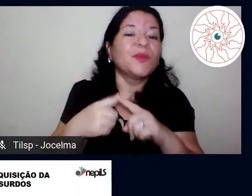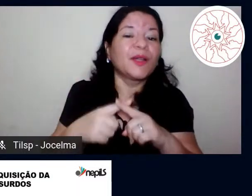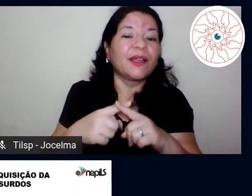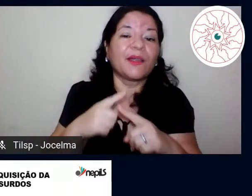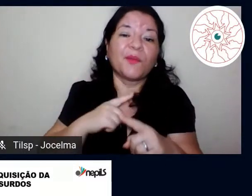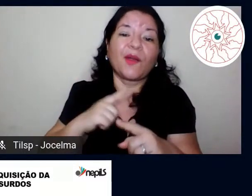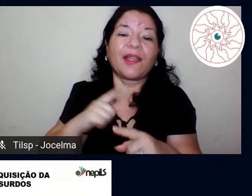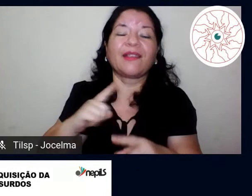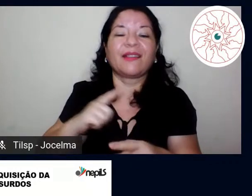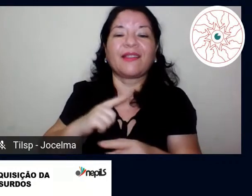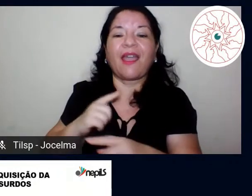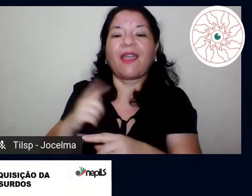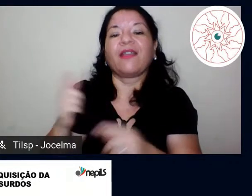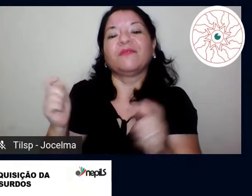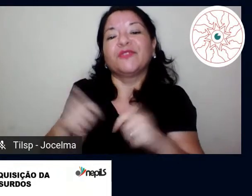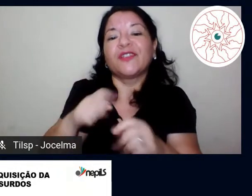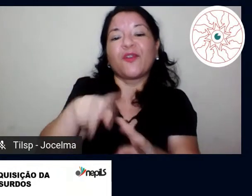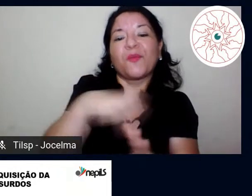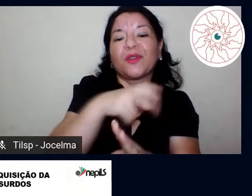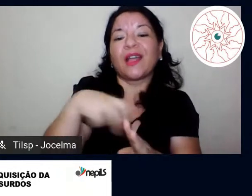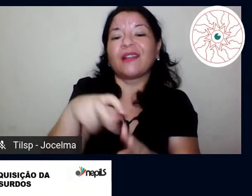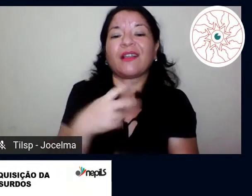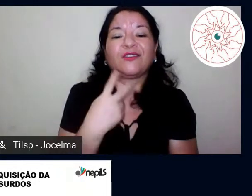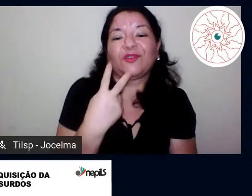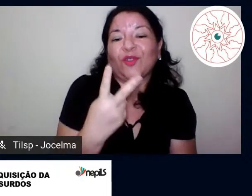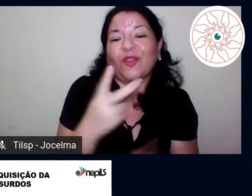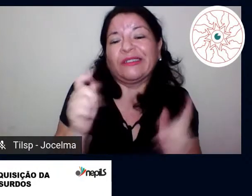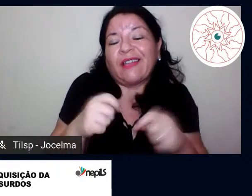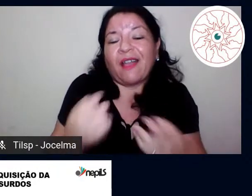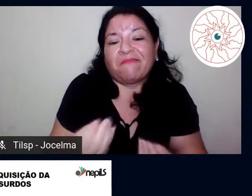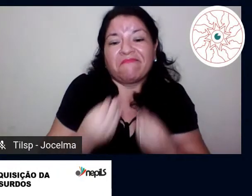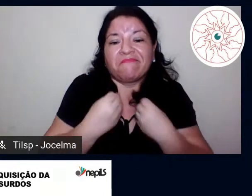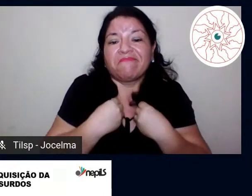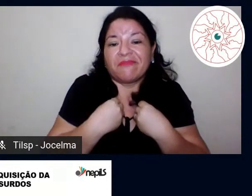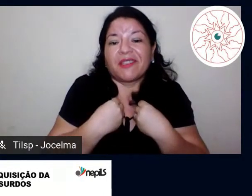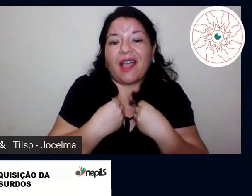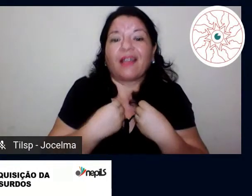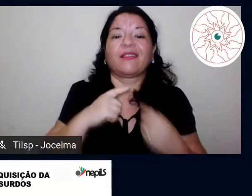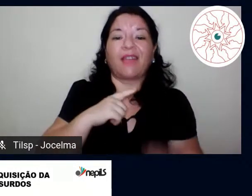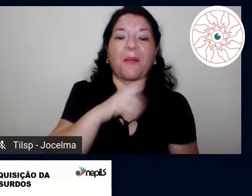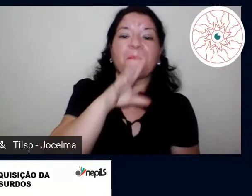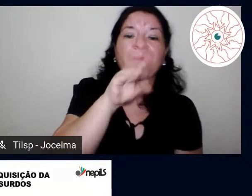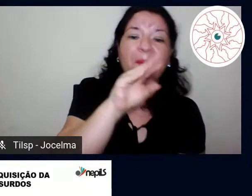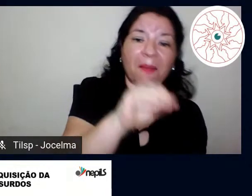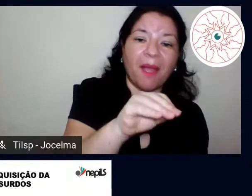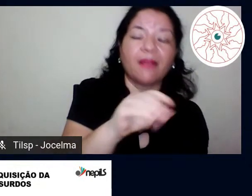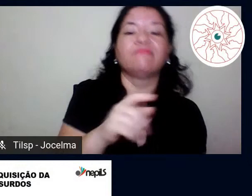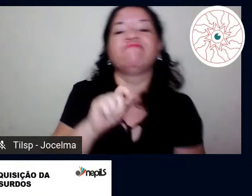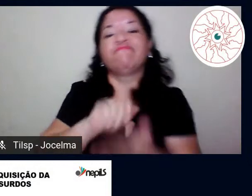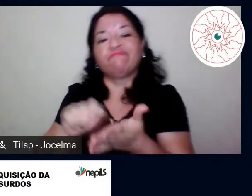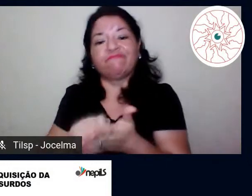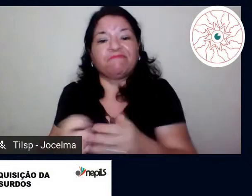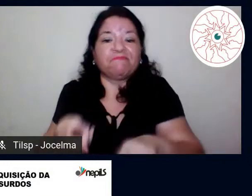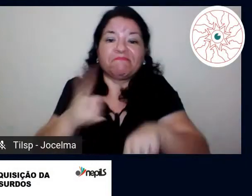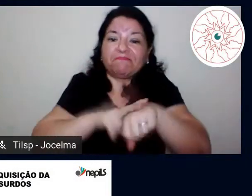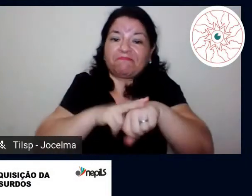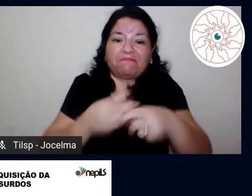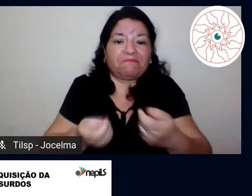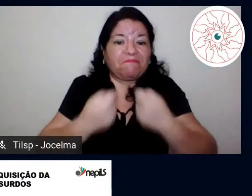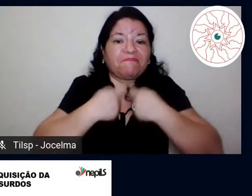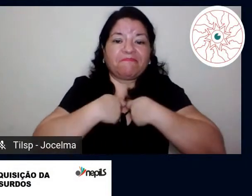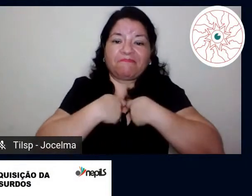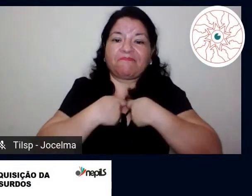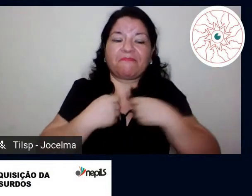acesso às duas modalidades de execução, tanto a modalidade falada quanto a escrita. Então, a escrita